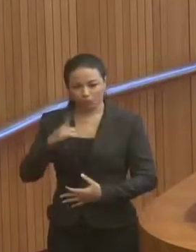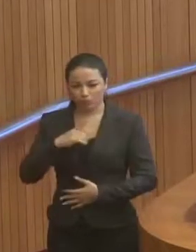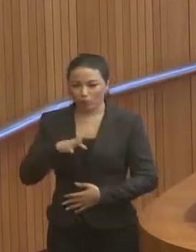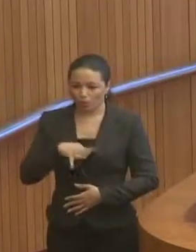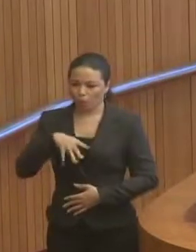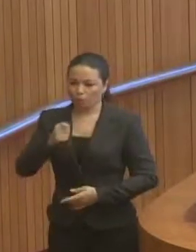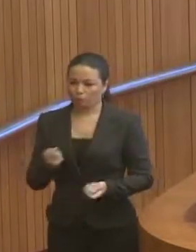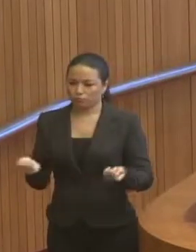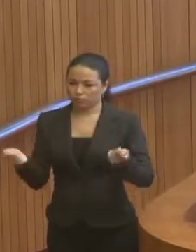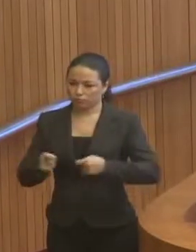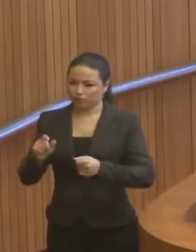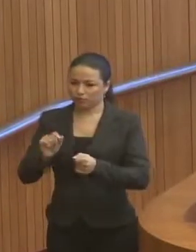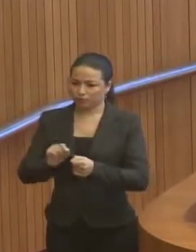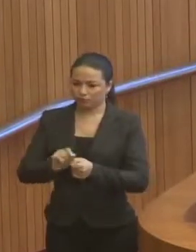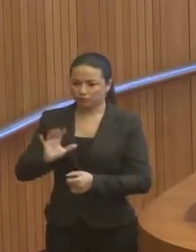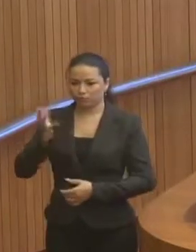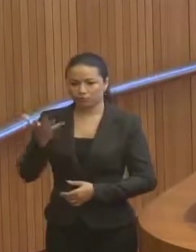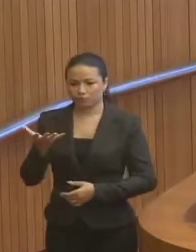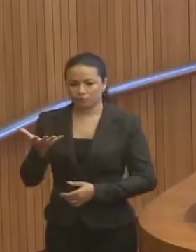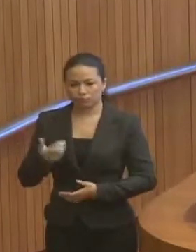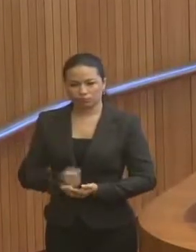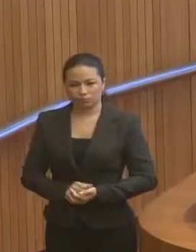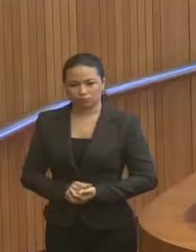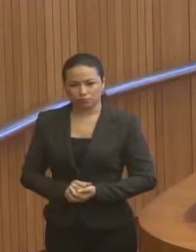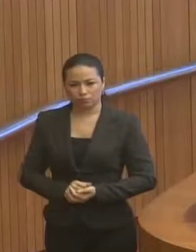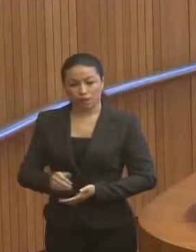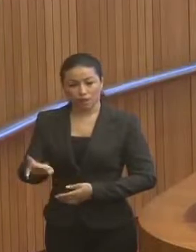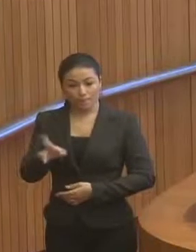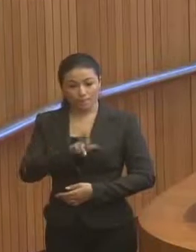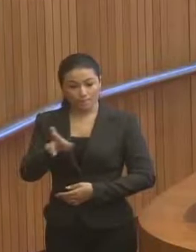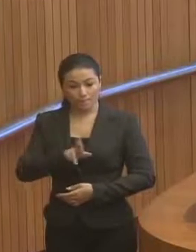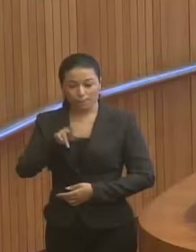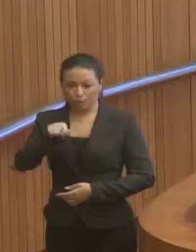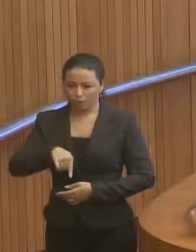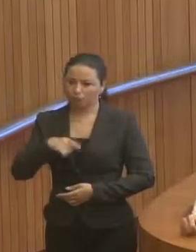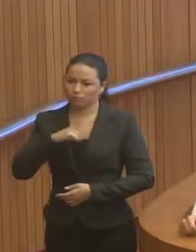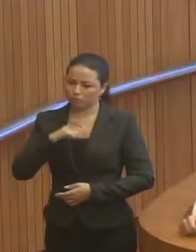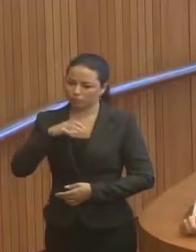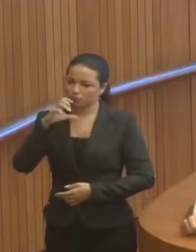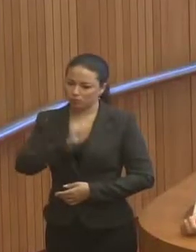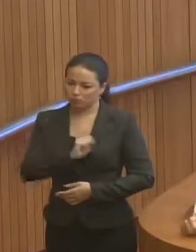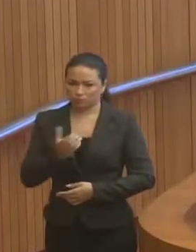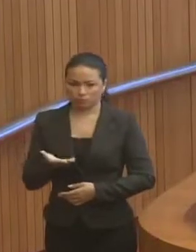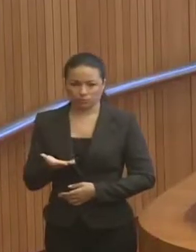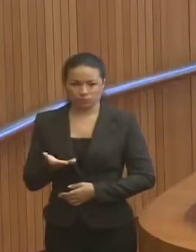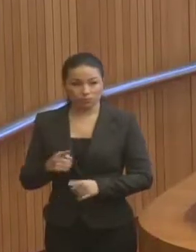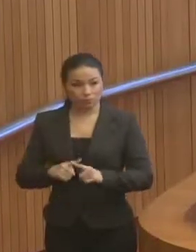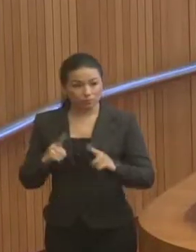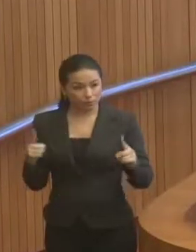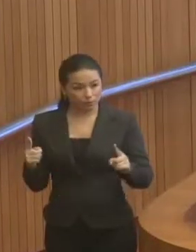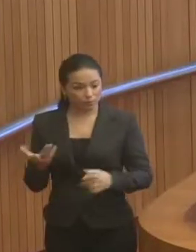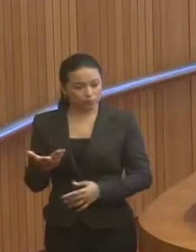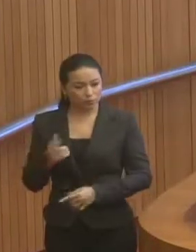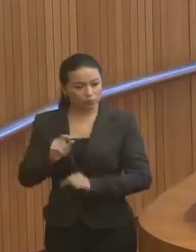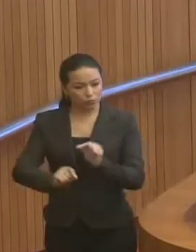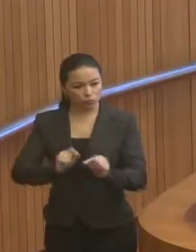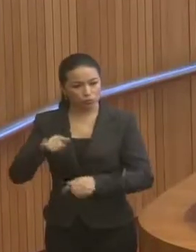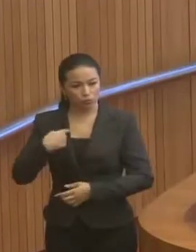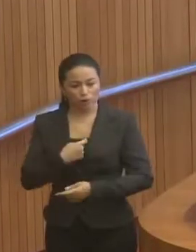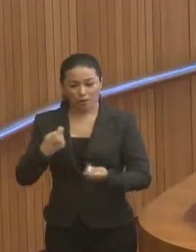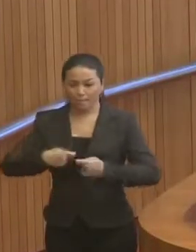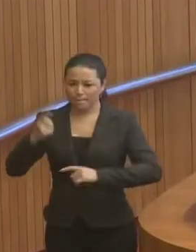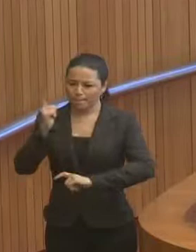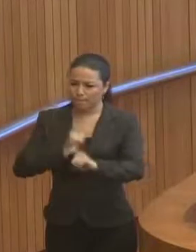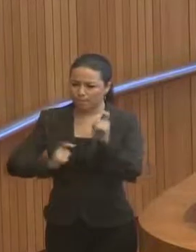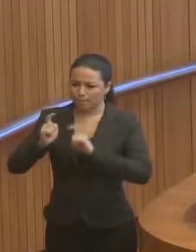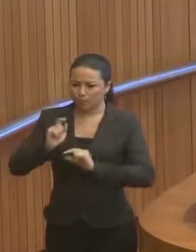coragem suficiente de fazer isso cumprir. Então, a solução, ela vai vir em breve. Agora, o que nós temos que estar